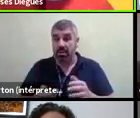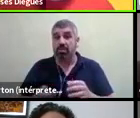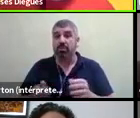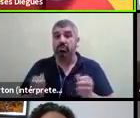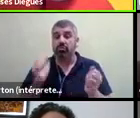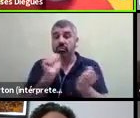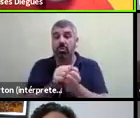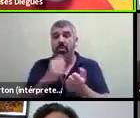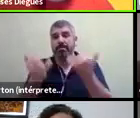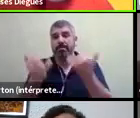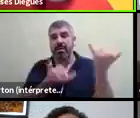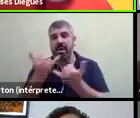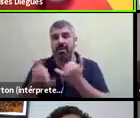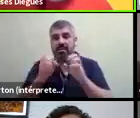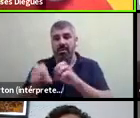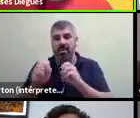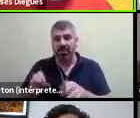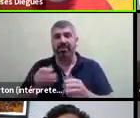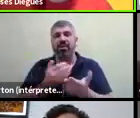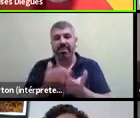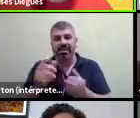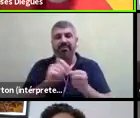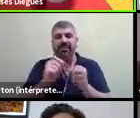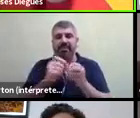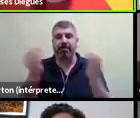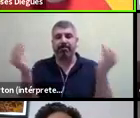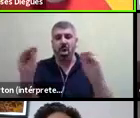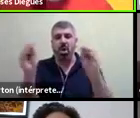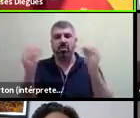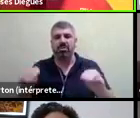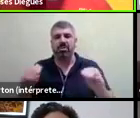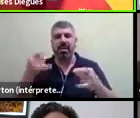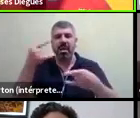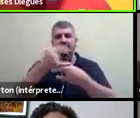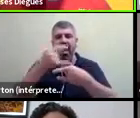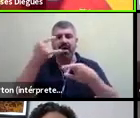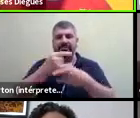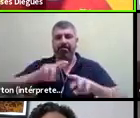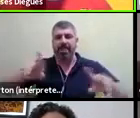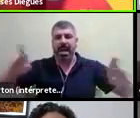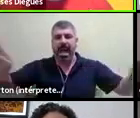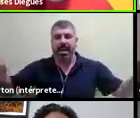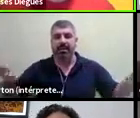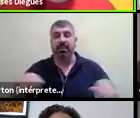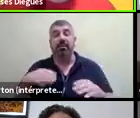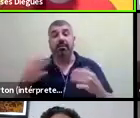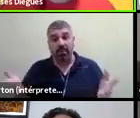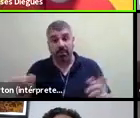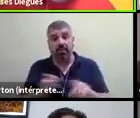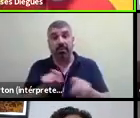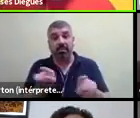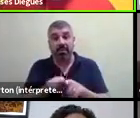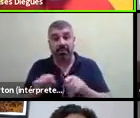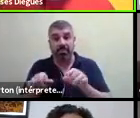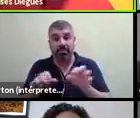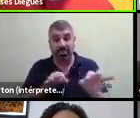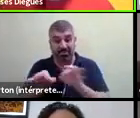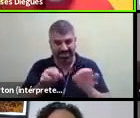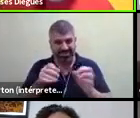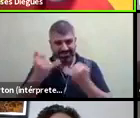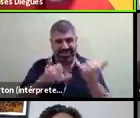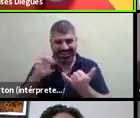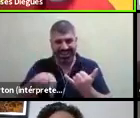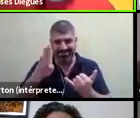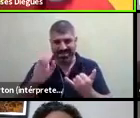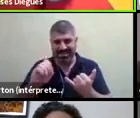Educação, então eles vão começar a fazer posts, vão ter outras lives. E falando sobre isso do nosso projeto das Brincadas, vou retomar